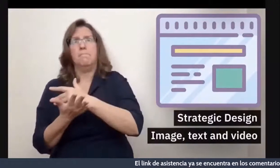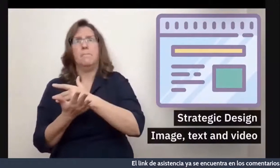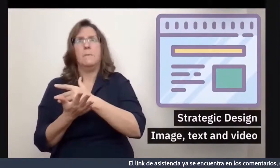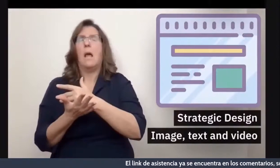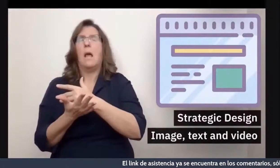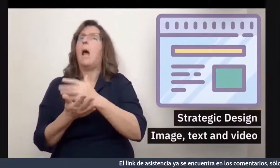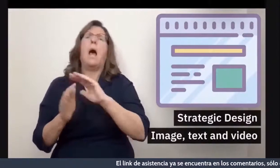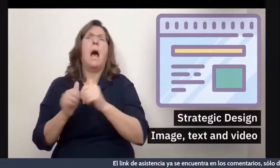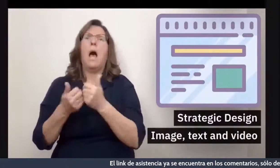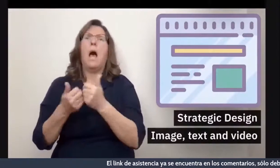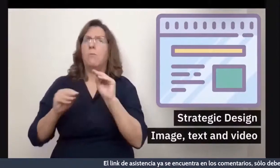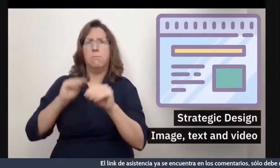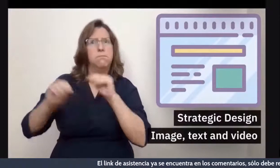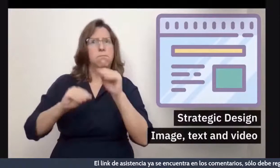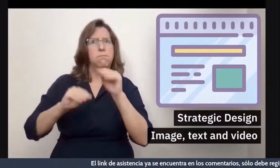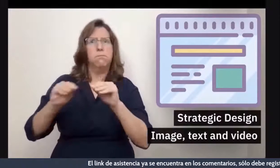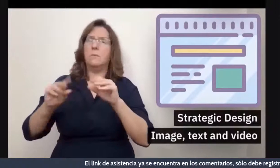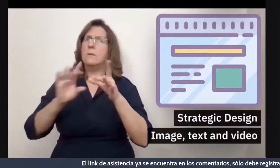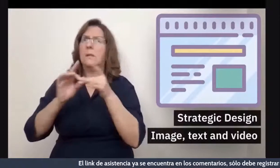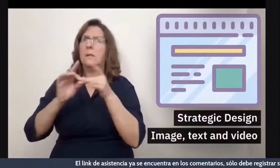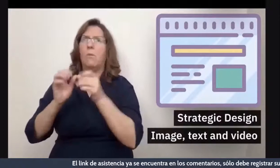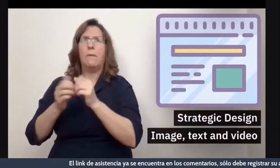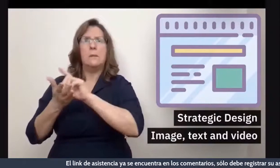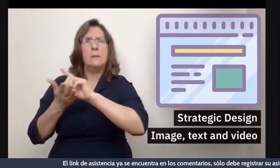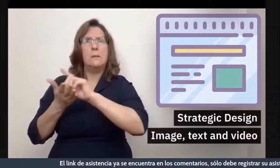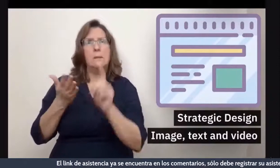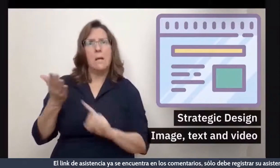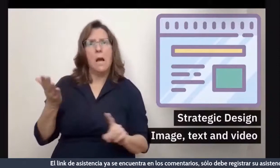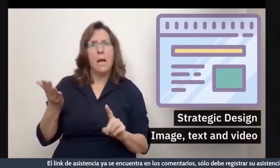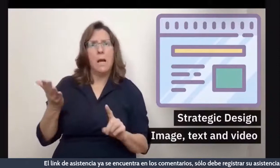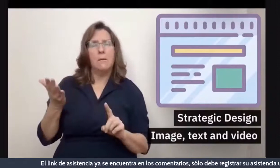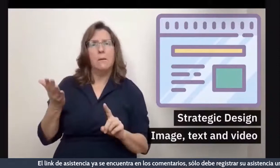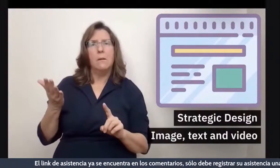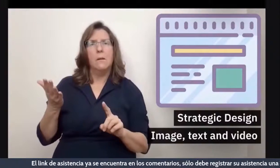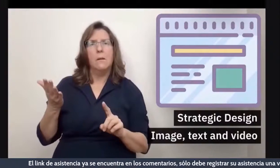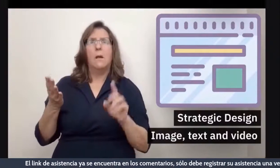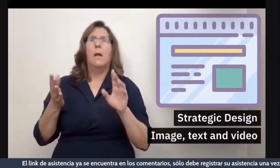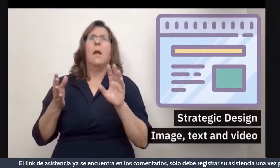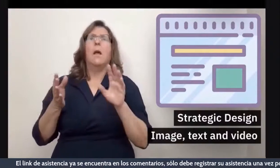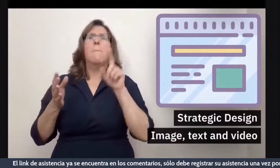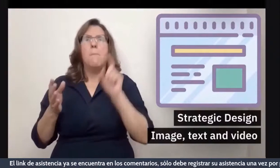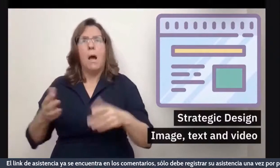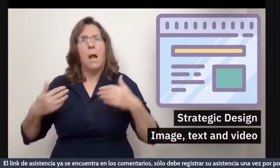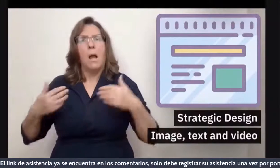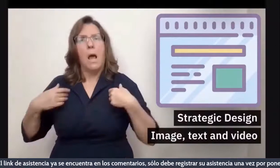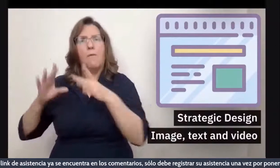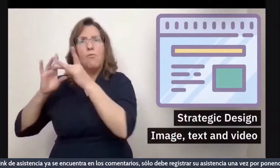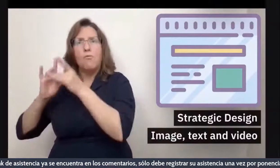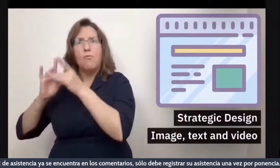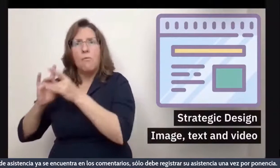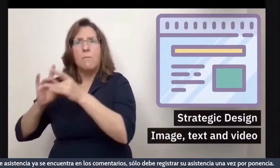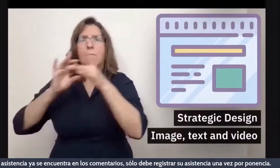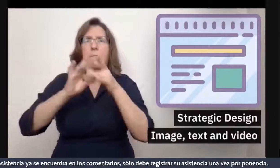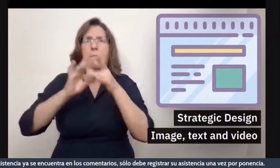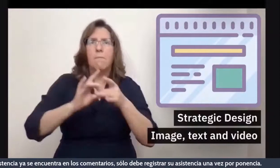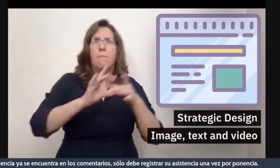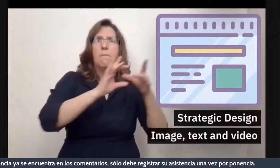ebook? El diseño debe ser estratégico, conectado lógicamente, no solamente poner video, imágenes y